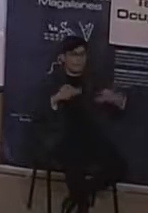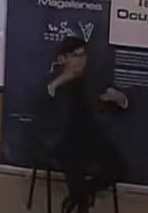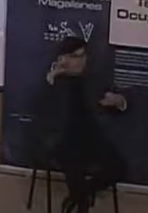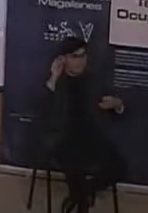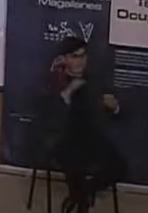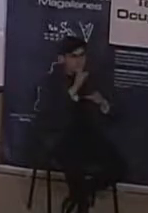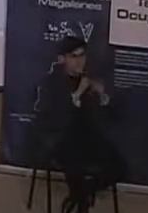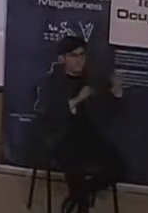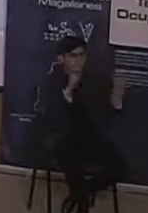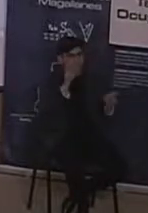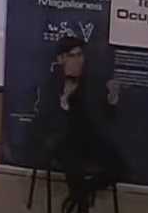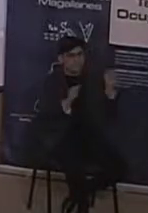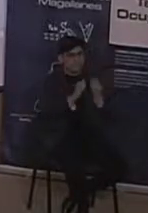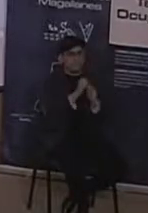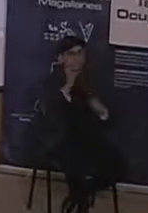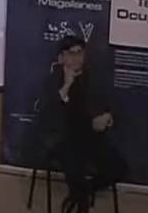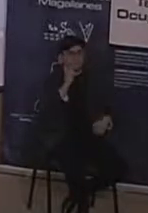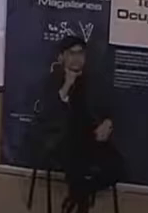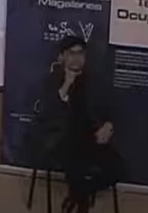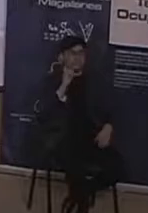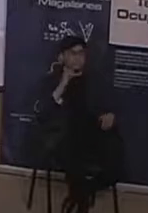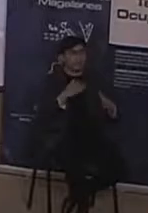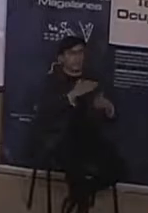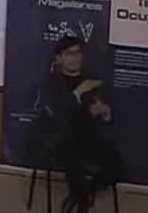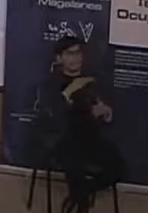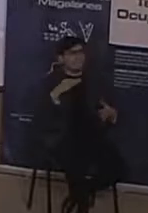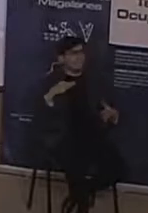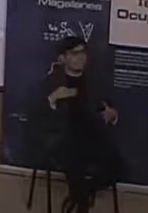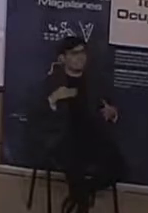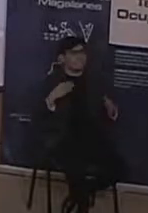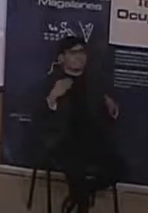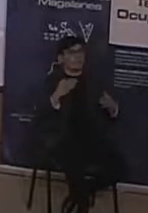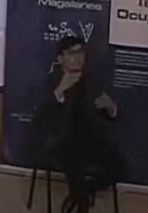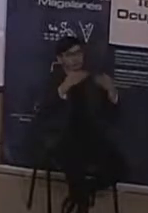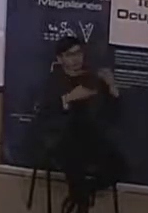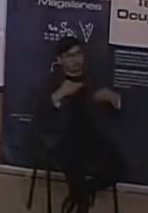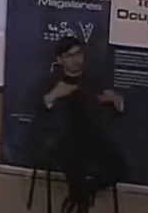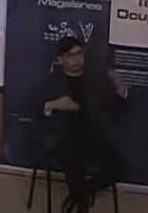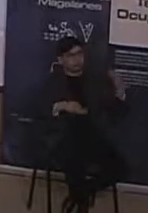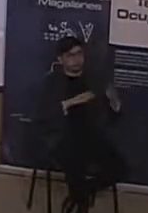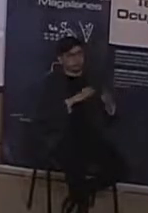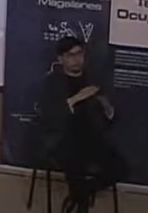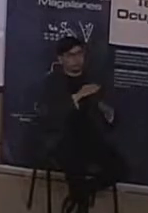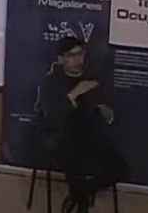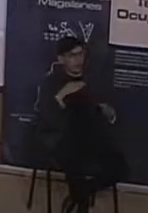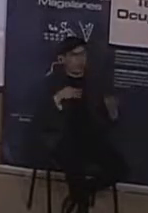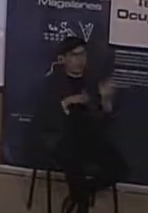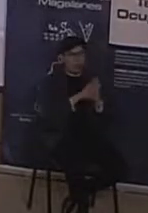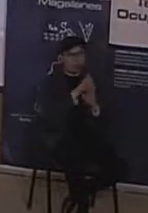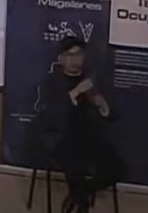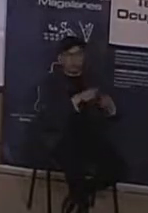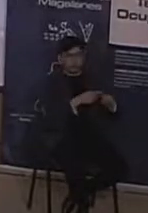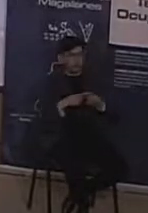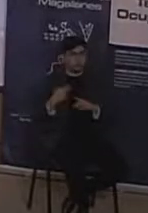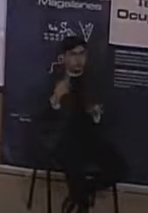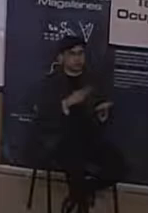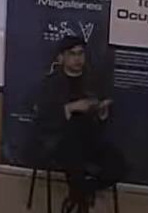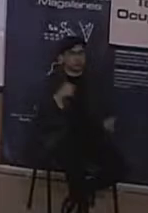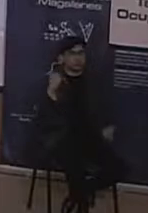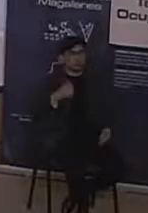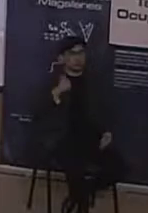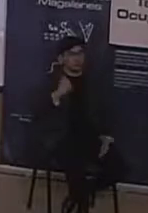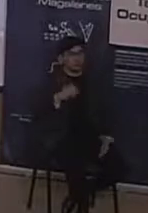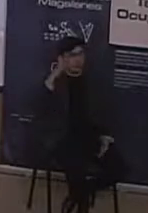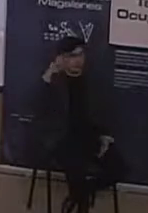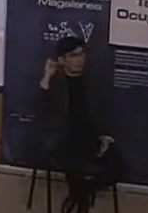discapacidad dependiente del ministerio de justicia y desarrollo social en 2016 ella es delegada por el ministerio de justicia para rendir